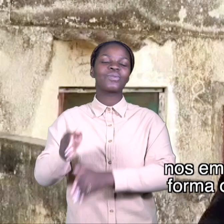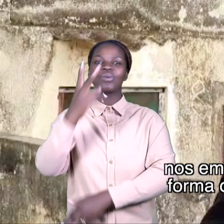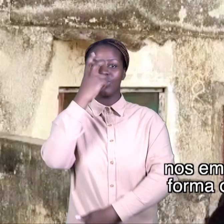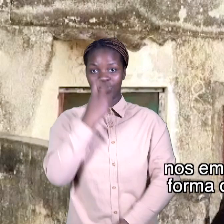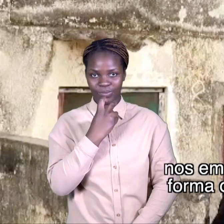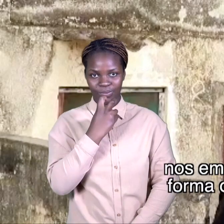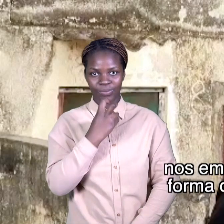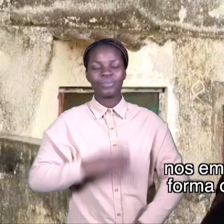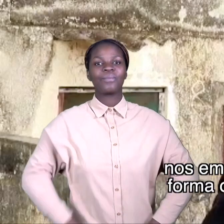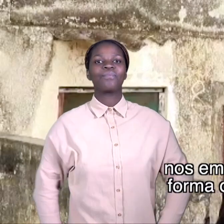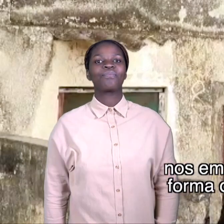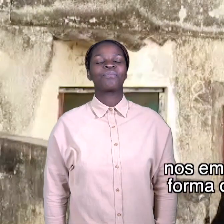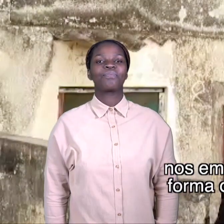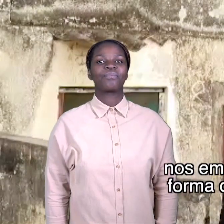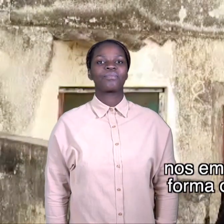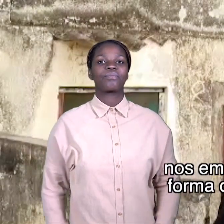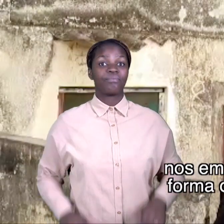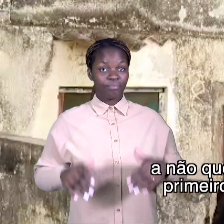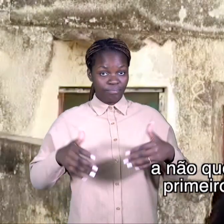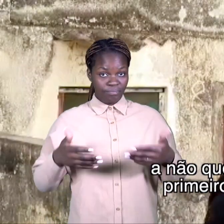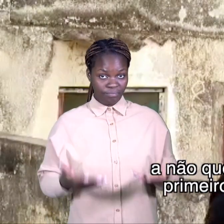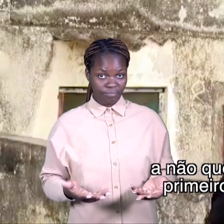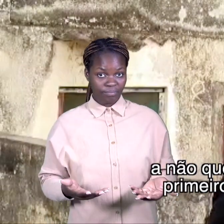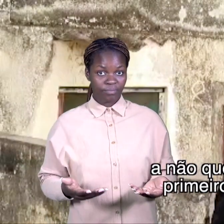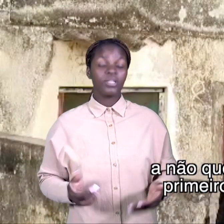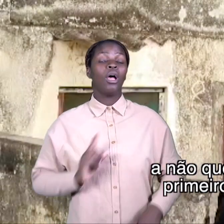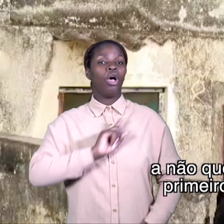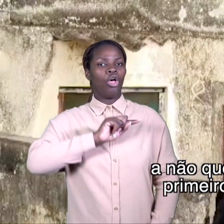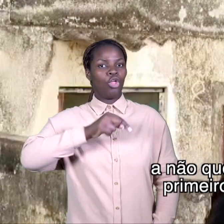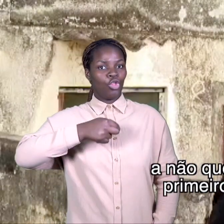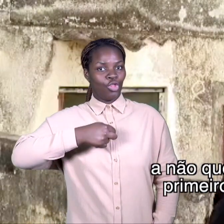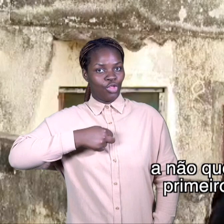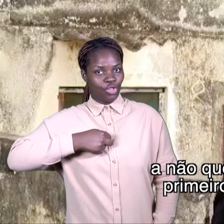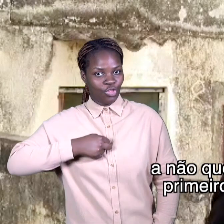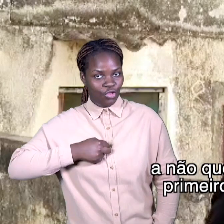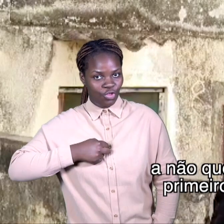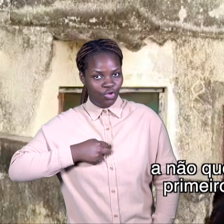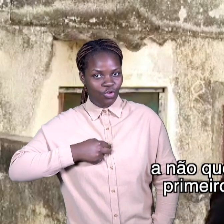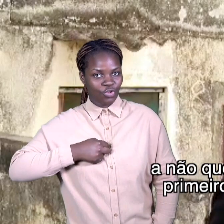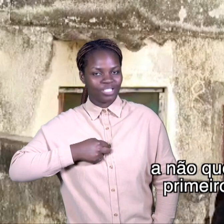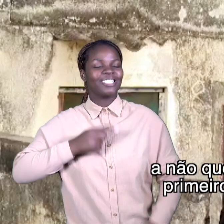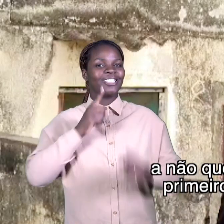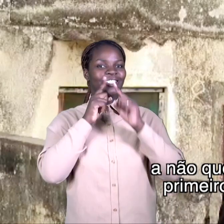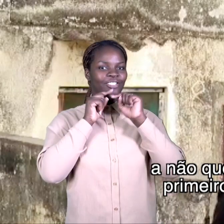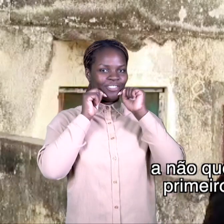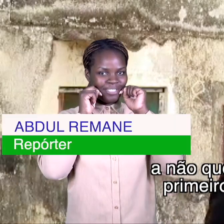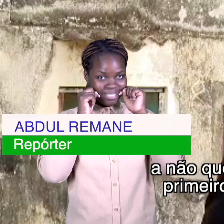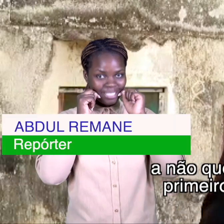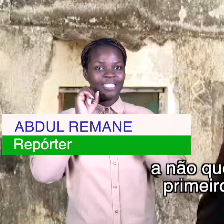temos outra forma de esconder essa satisfação, a não que possamos agradecer o